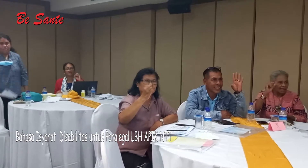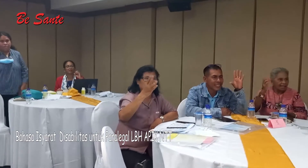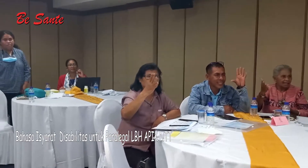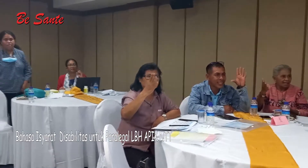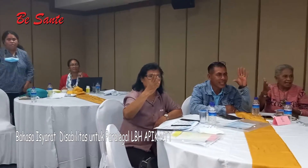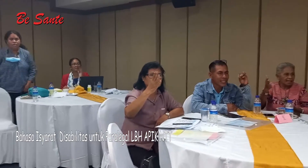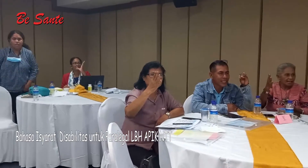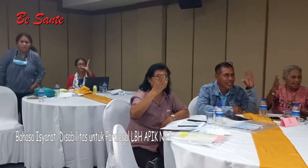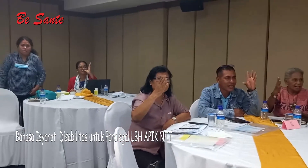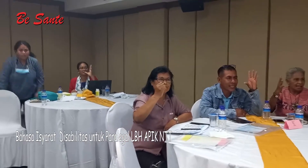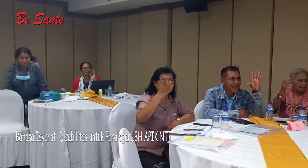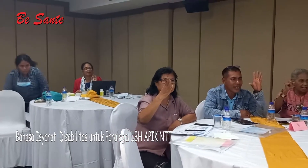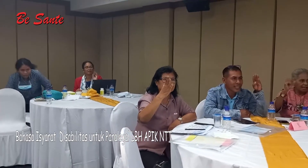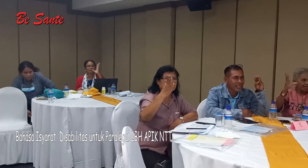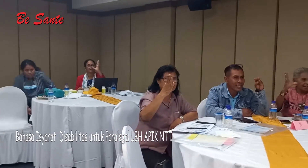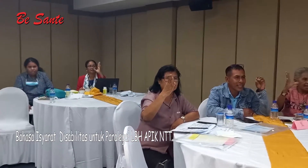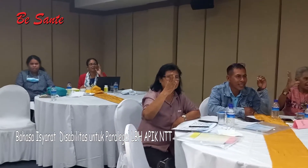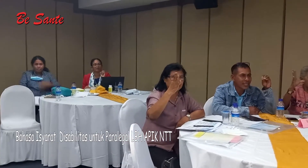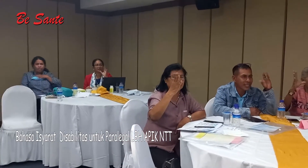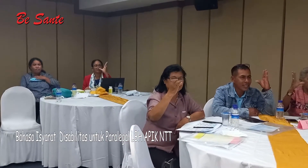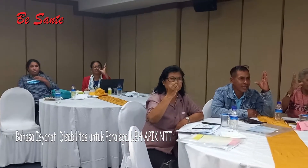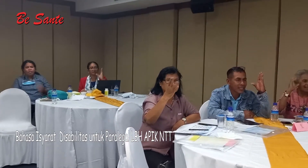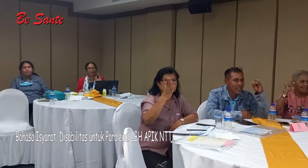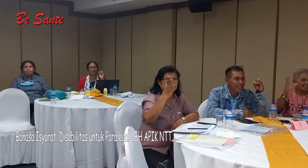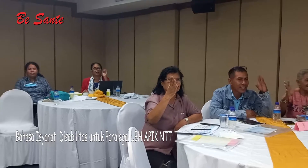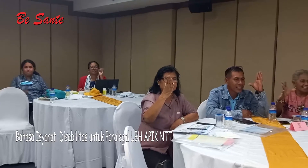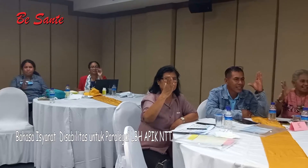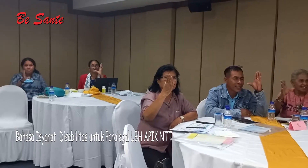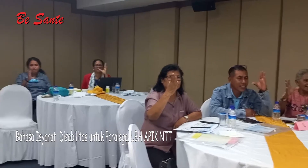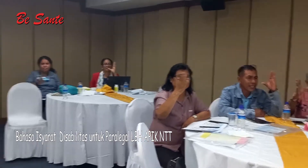Begini. Nah, dia menyambung. Okay. Selamat sore.